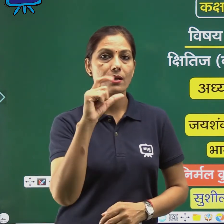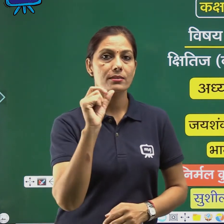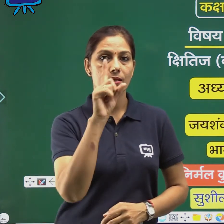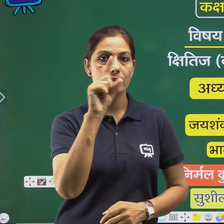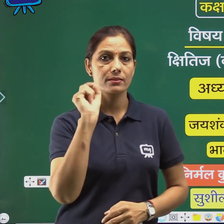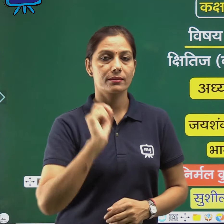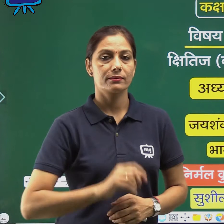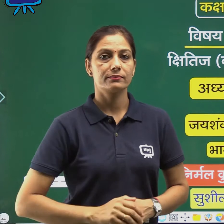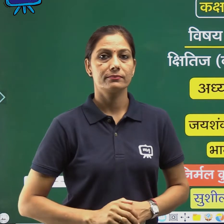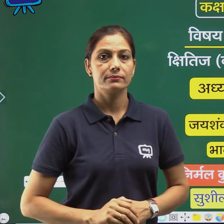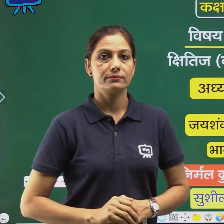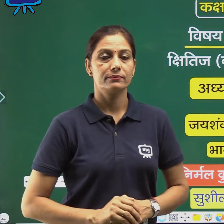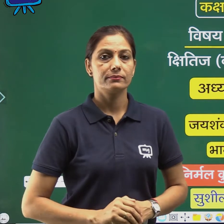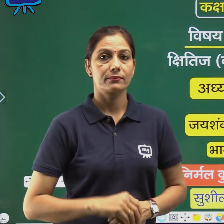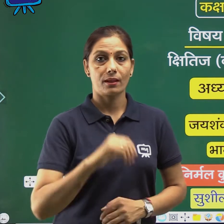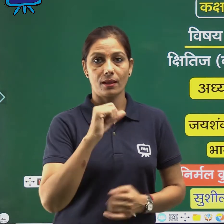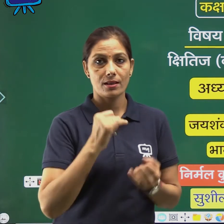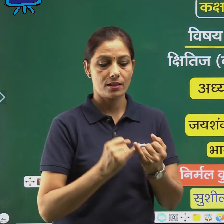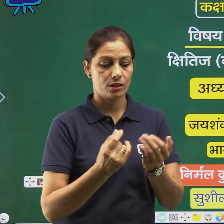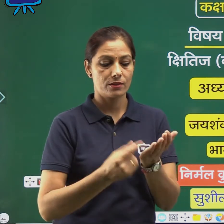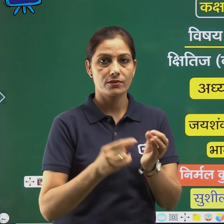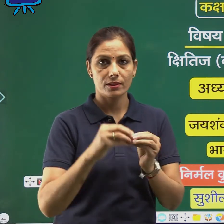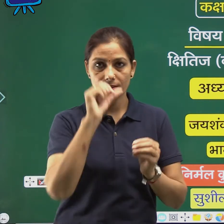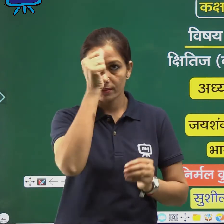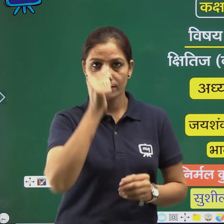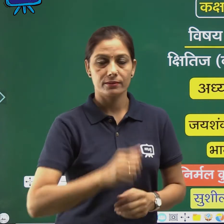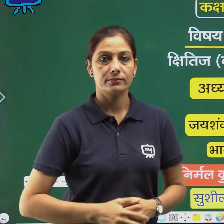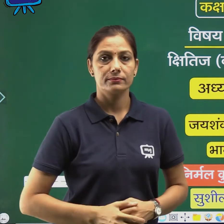की हिंदी विषय की